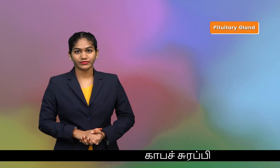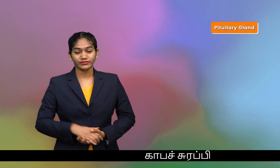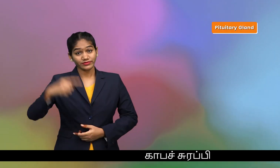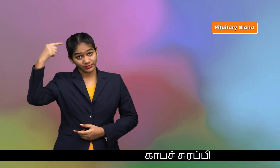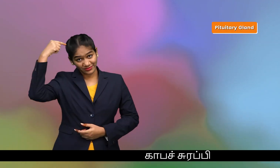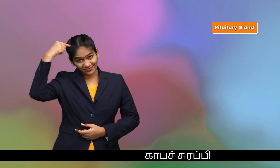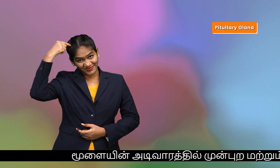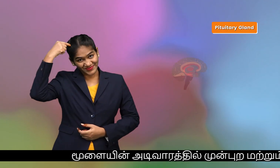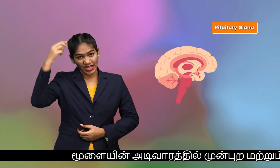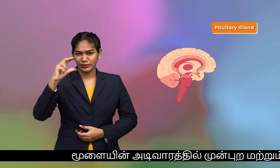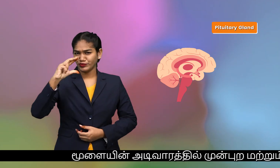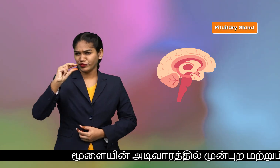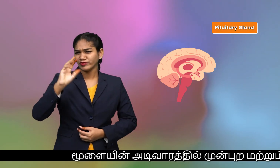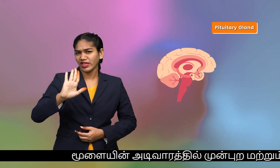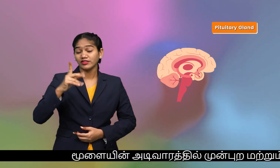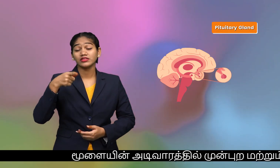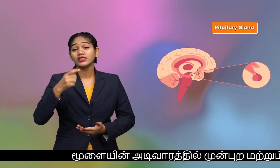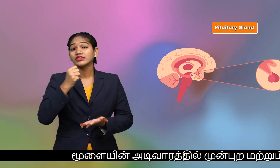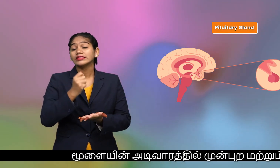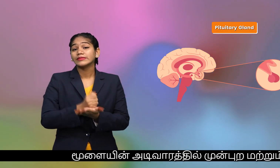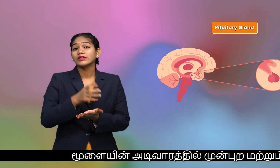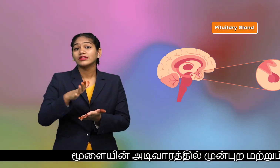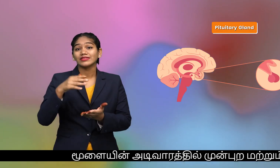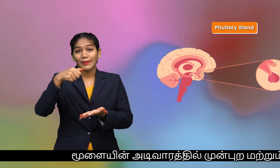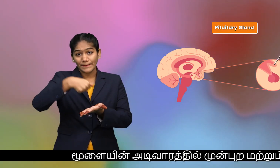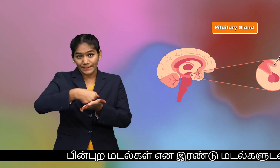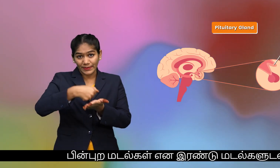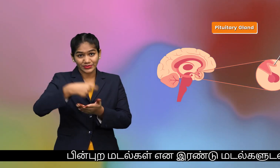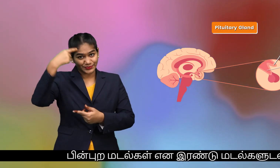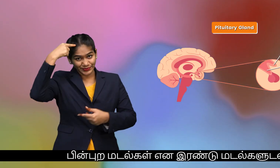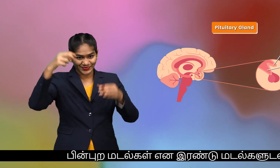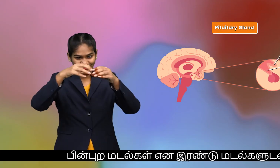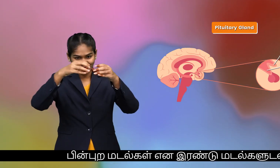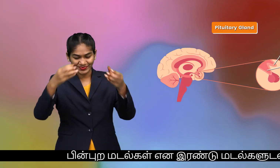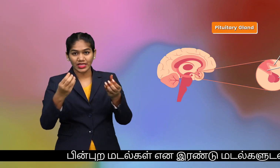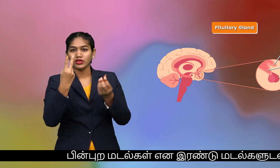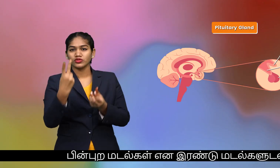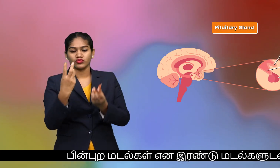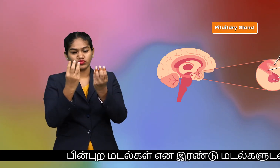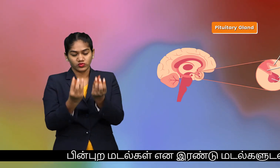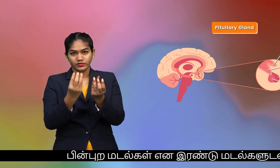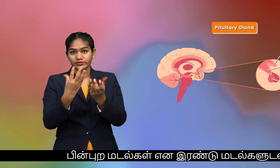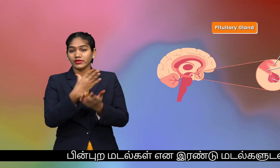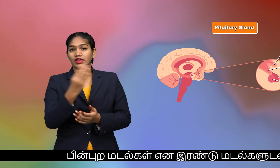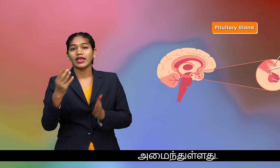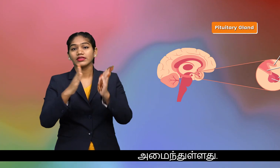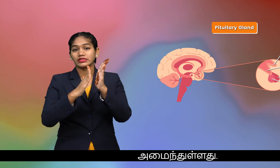காபஸ் சுரப்பி மூளையின் அடிவாரத்தில் முன்புற மற்றும் பின்புற மடல்கள் என 2 மடல்களுடன்